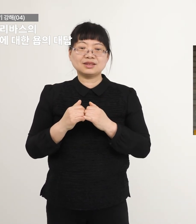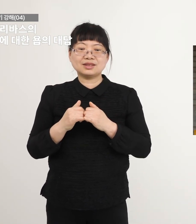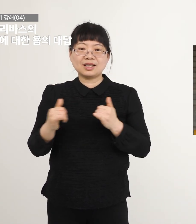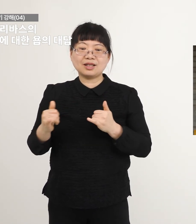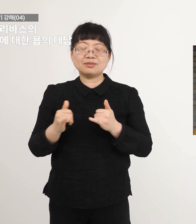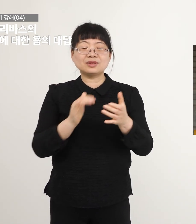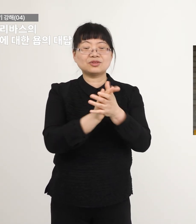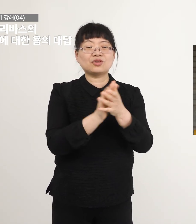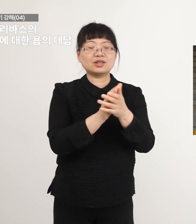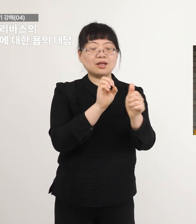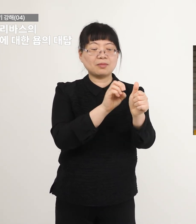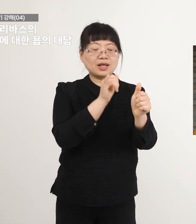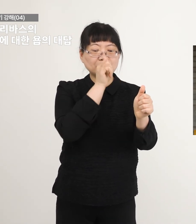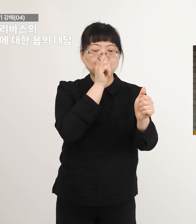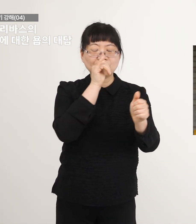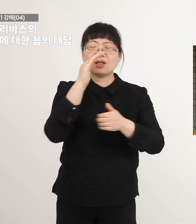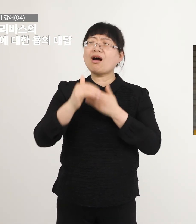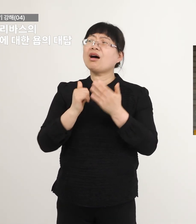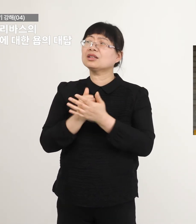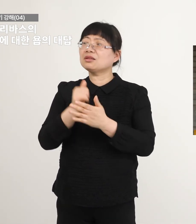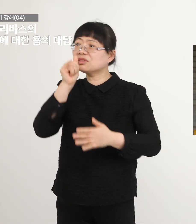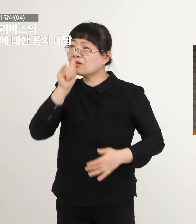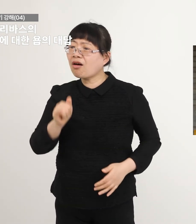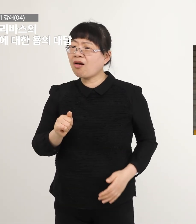그랬어요. 하나님이 어디 있어?